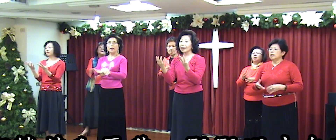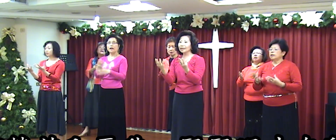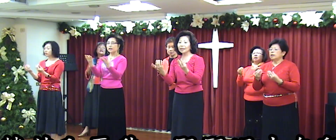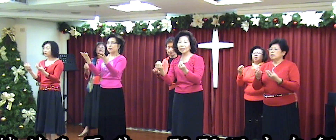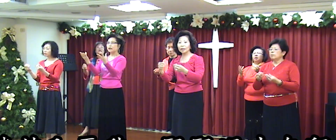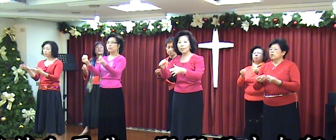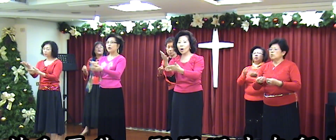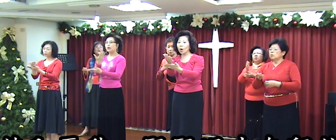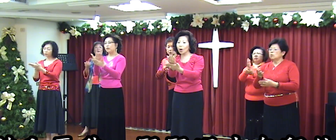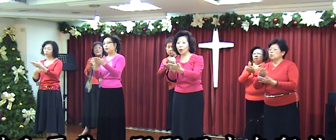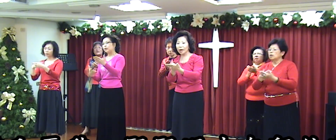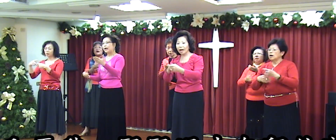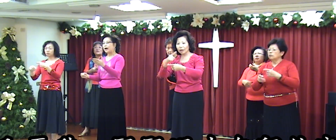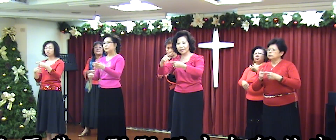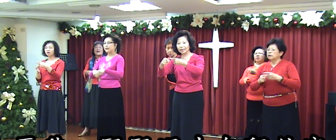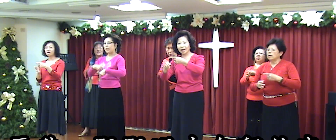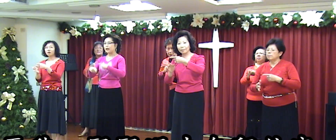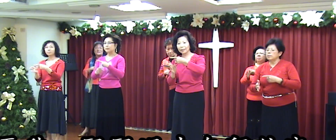去无留啥物，